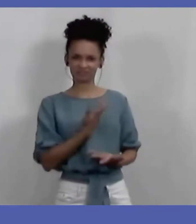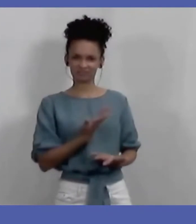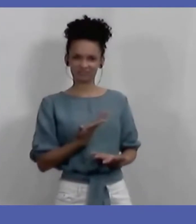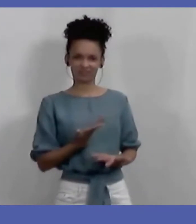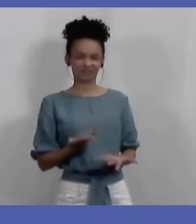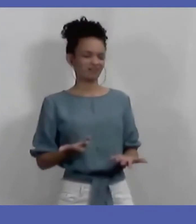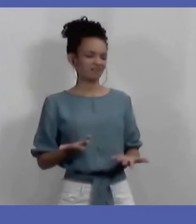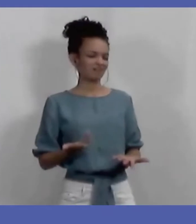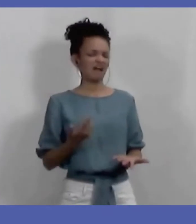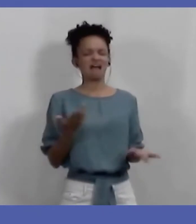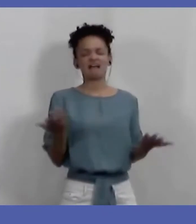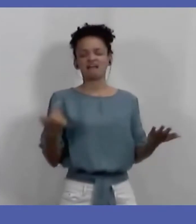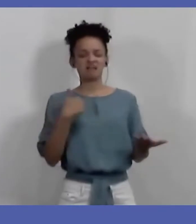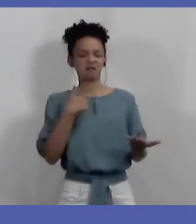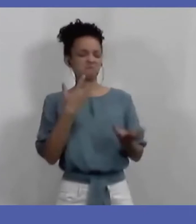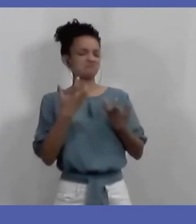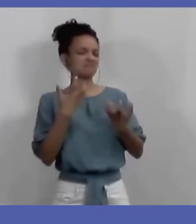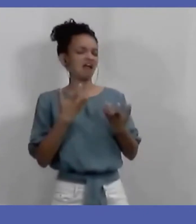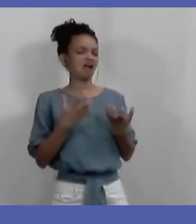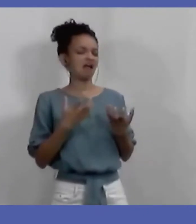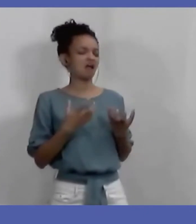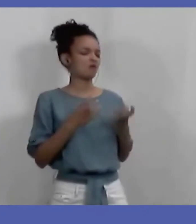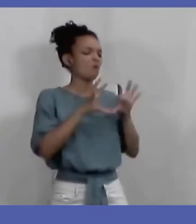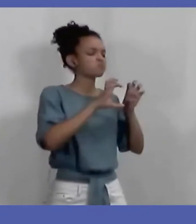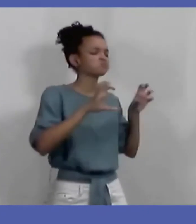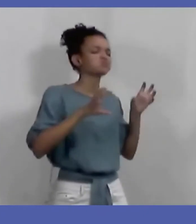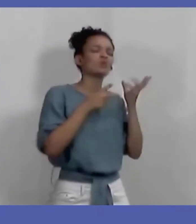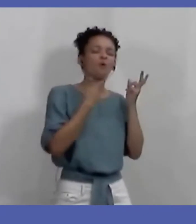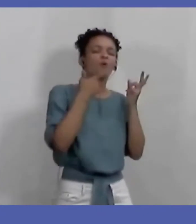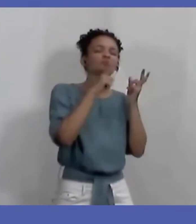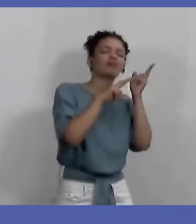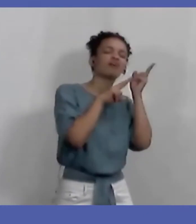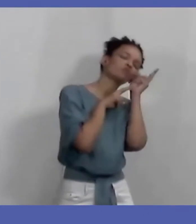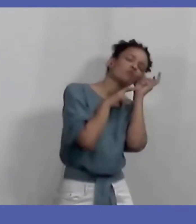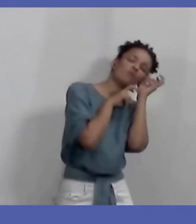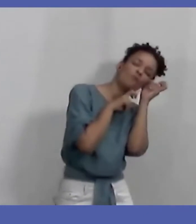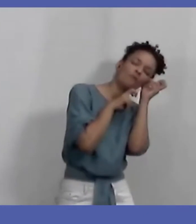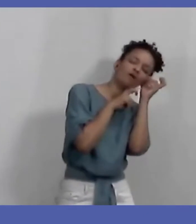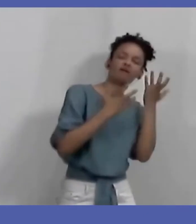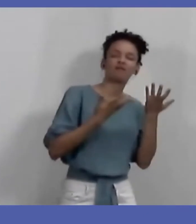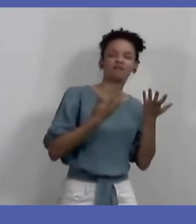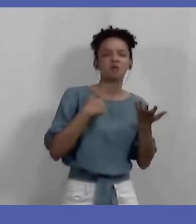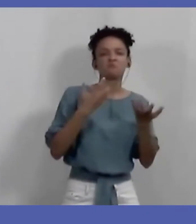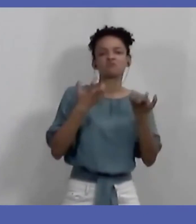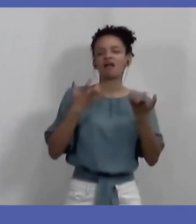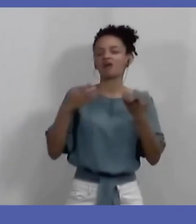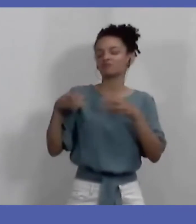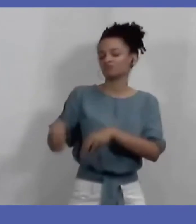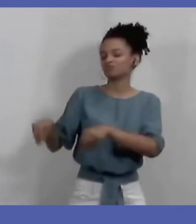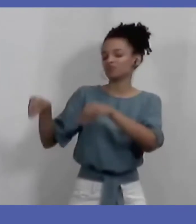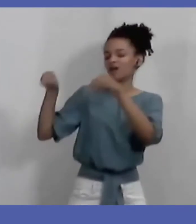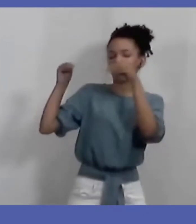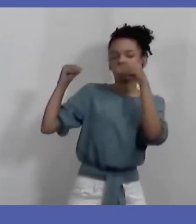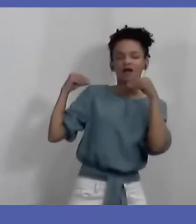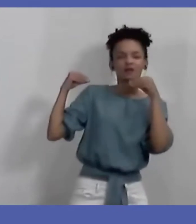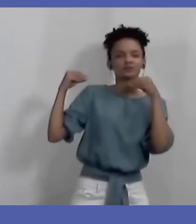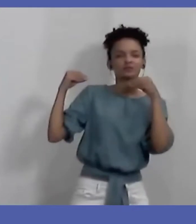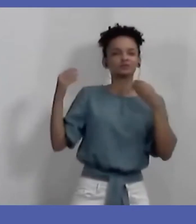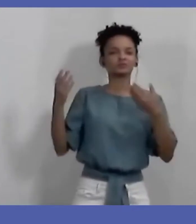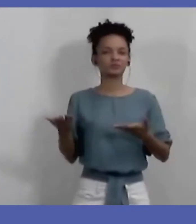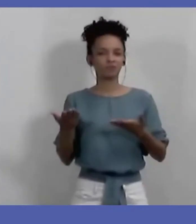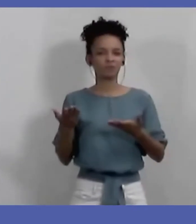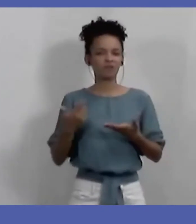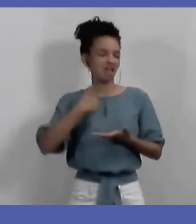Eu quero o meu próprio travesseiro, meu próprio cobertor. Quando eu vou